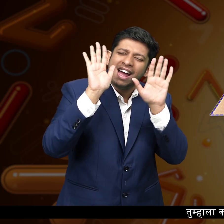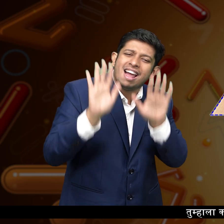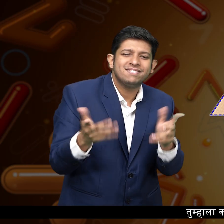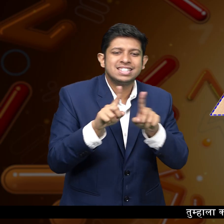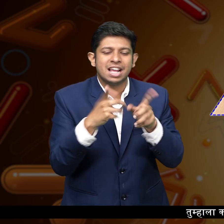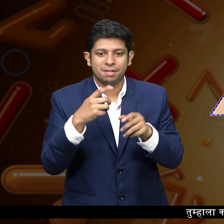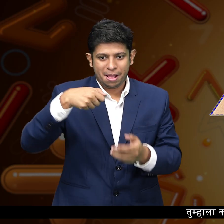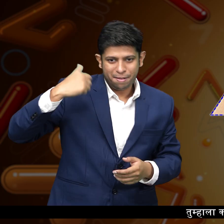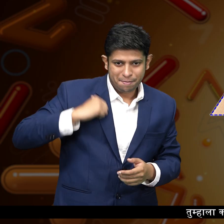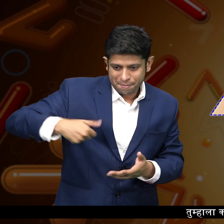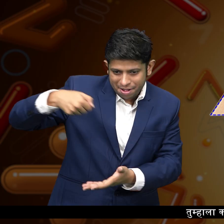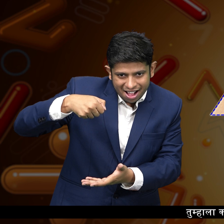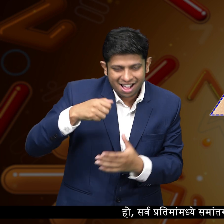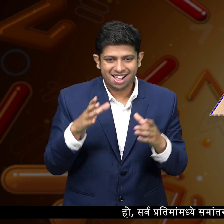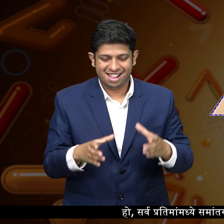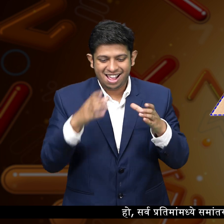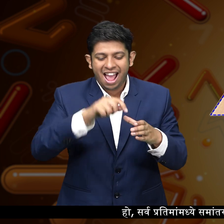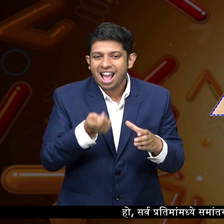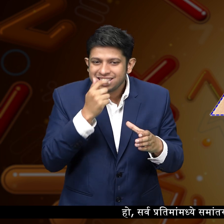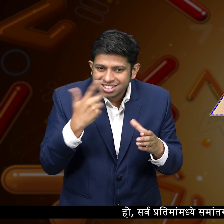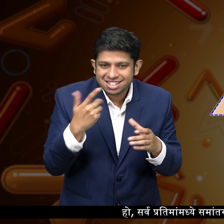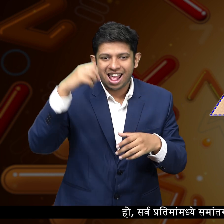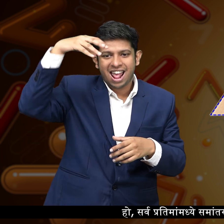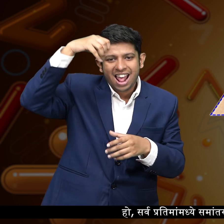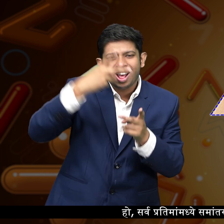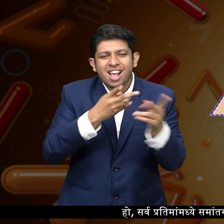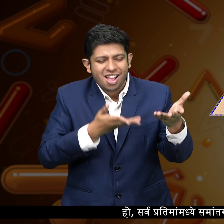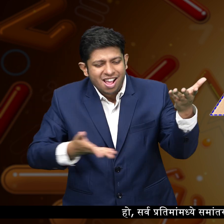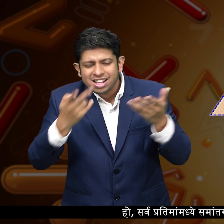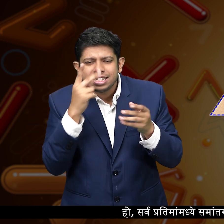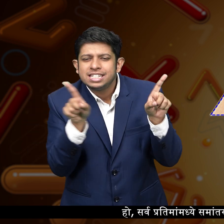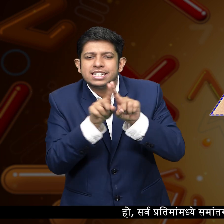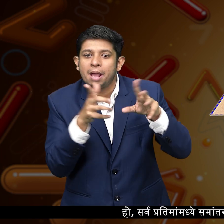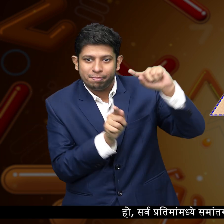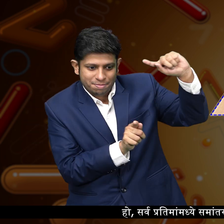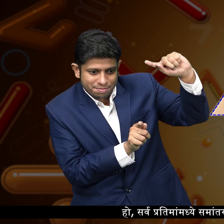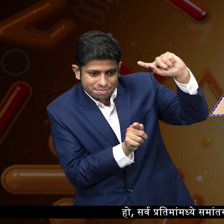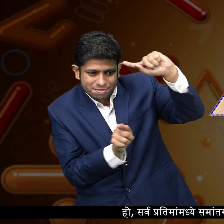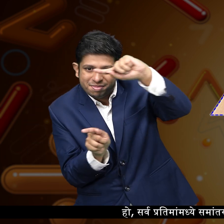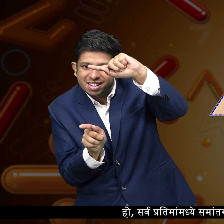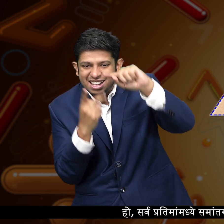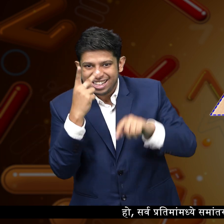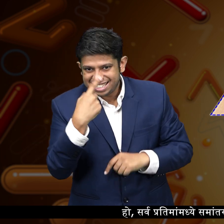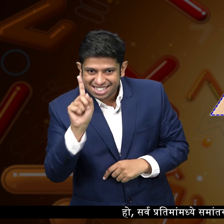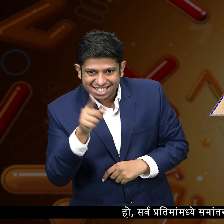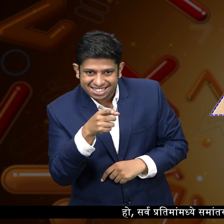काही समजले आहे का? हो. सर्व प्रतिमांमध्ये समांतर बाजूंचा एक संच आहे, नाही